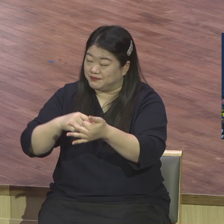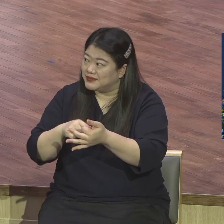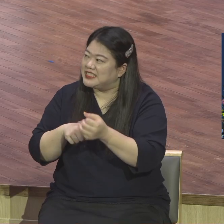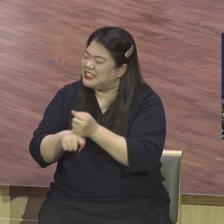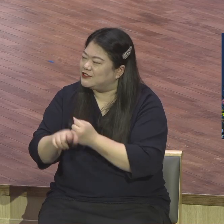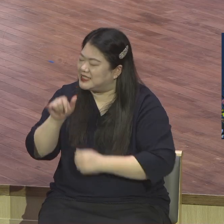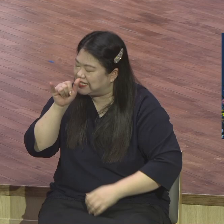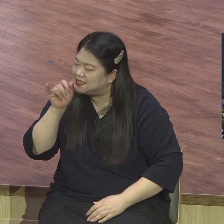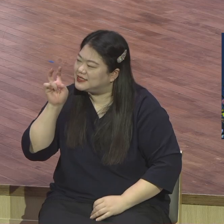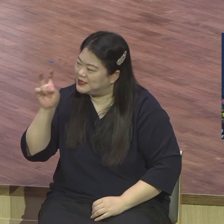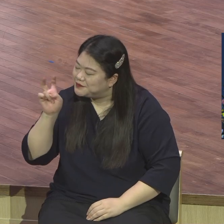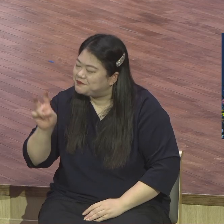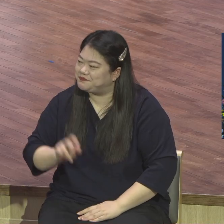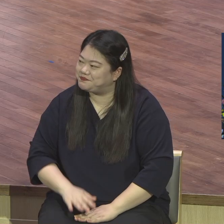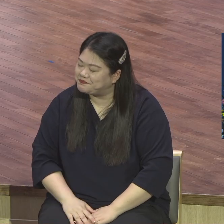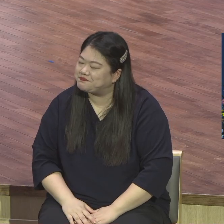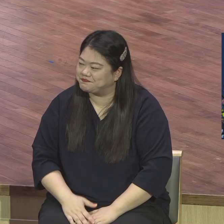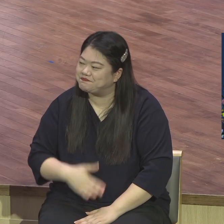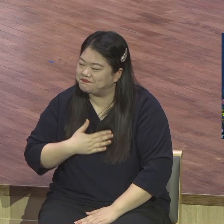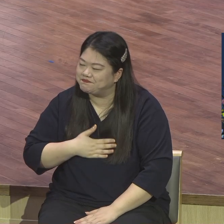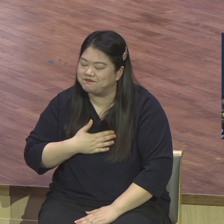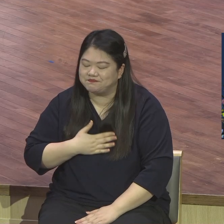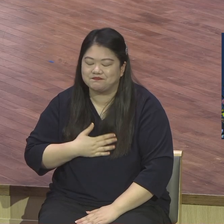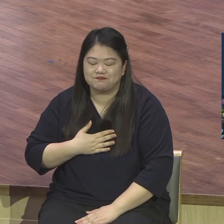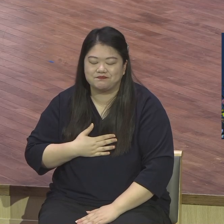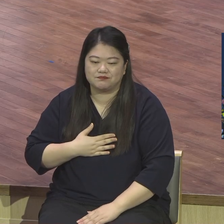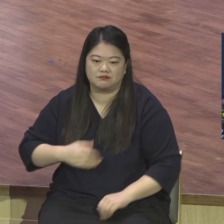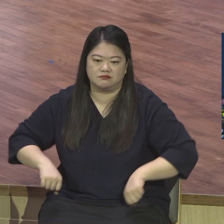마치 눈으로 본 것처럼